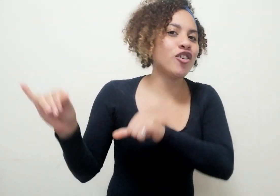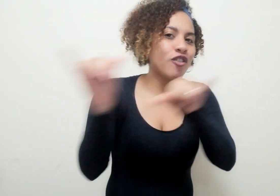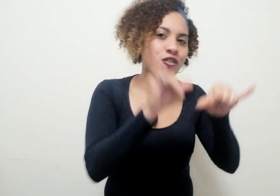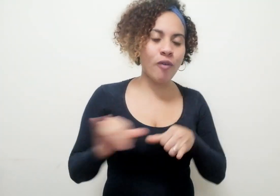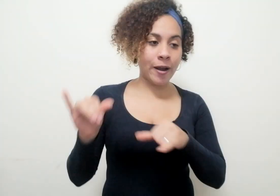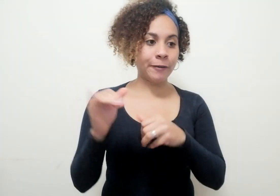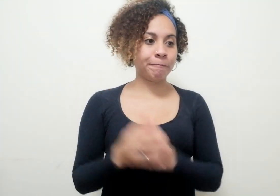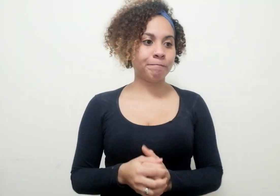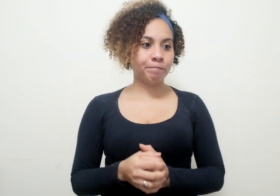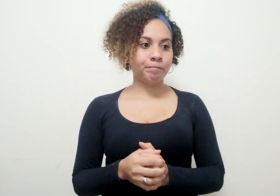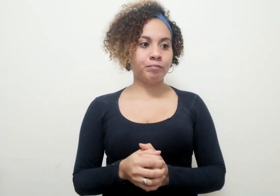C.